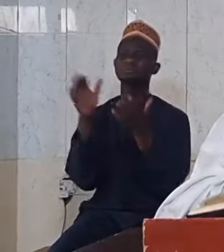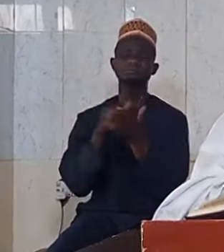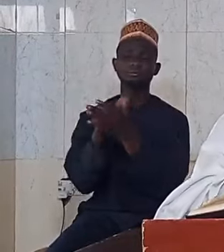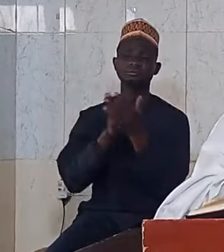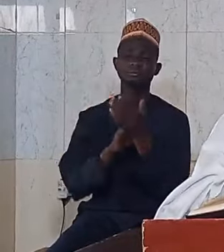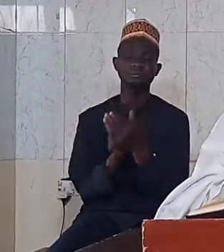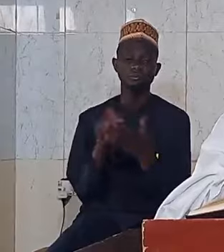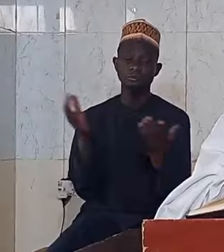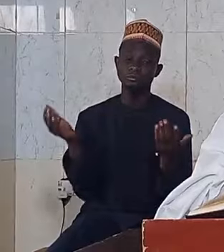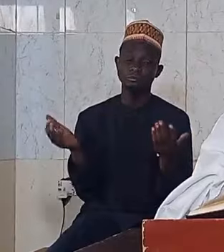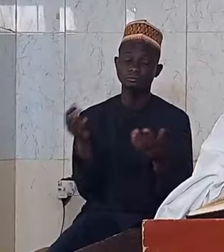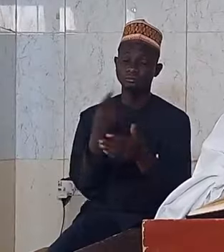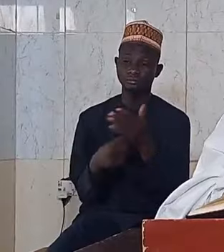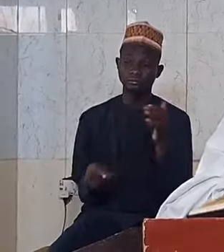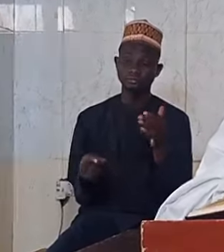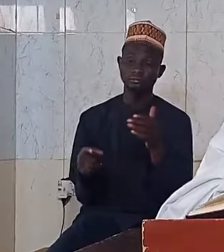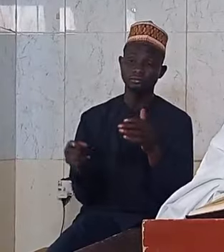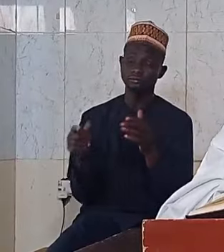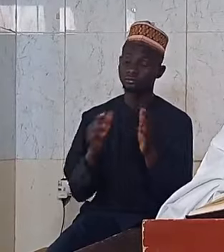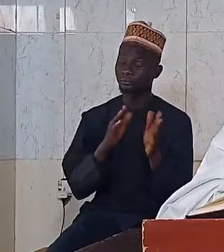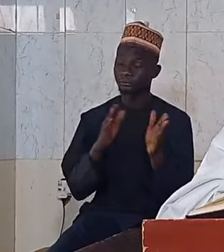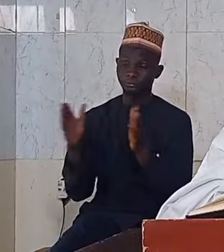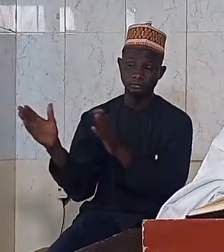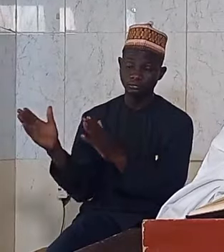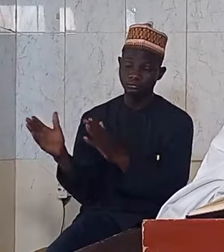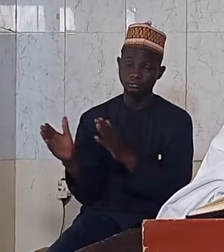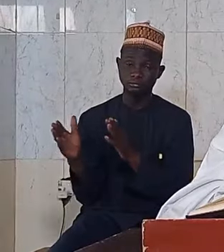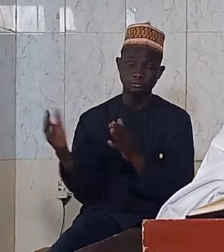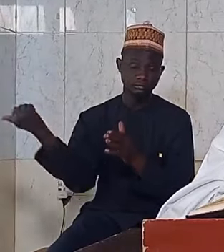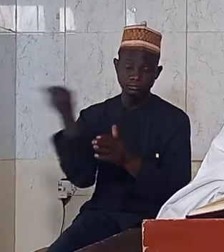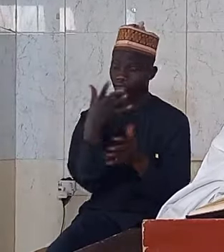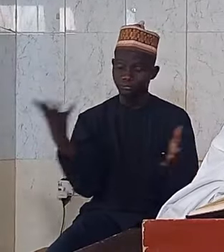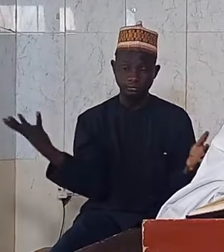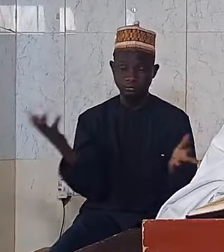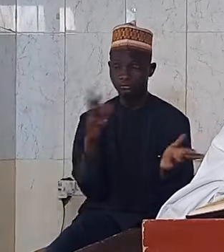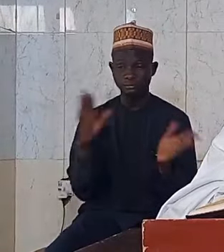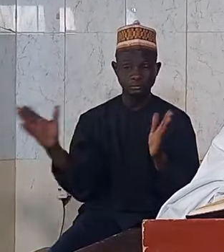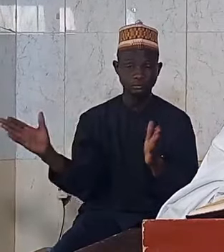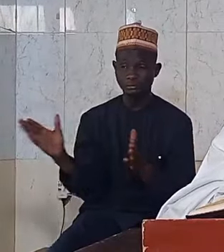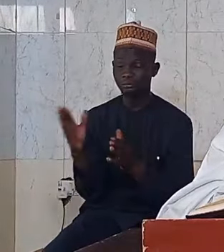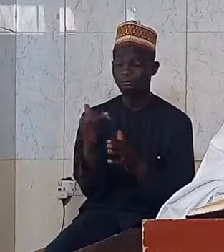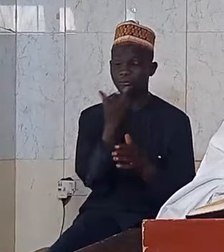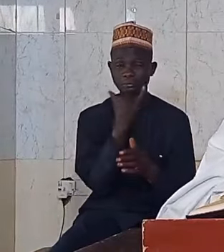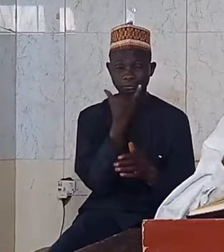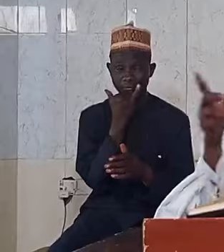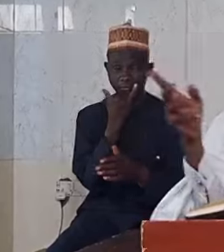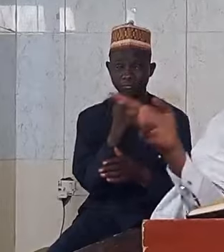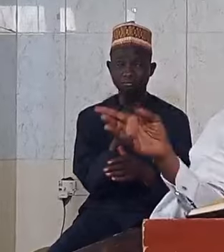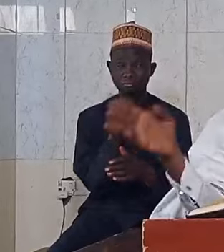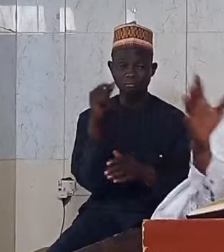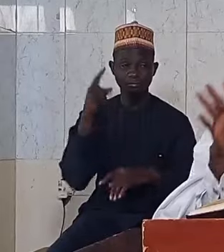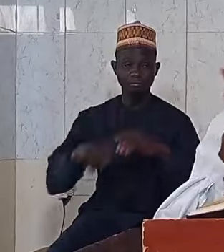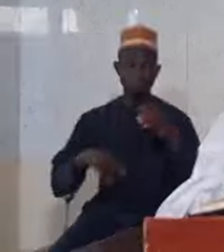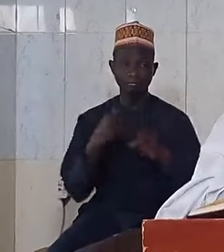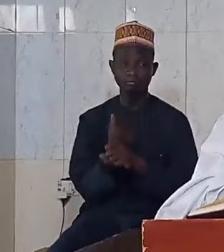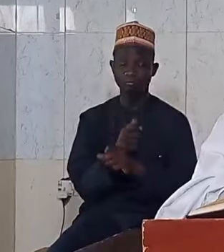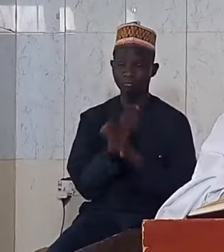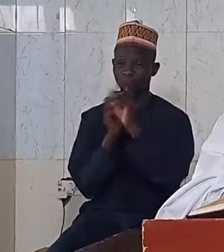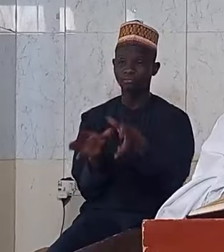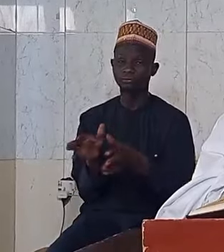to shi kuma abinda za a kintso na ma kirshi wani lokaci sharrin sa ya fi abin da za a yi maka na